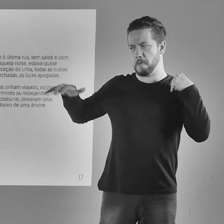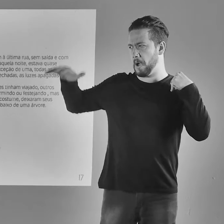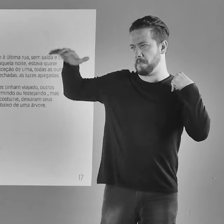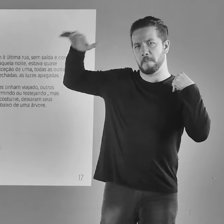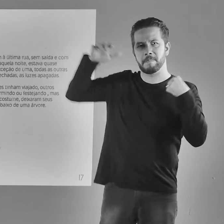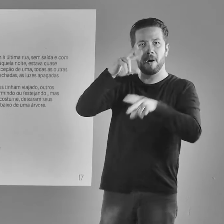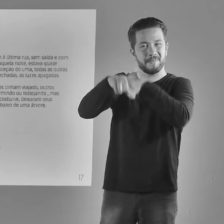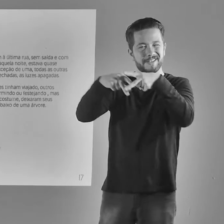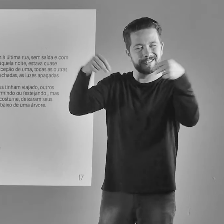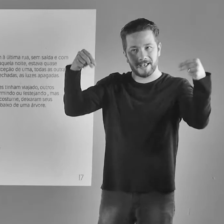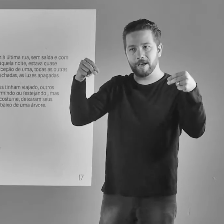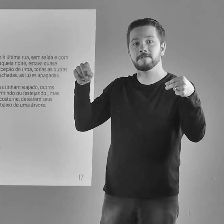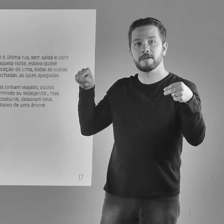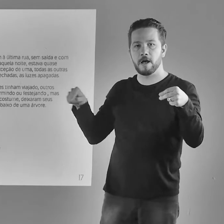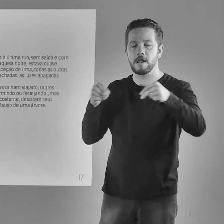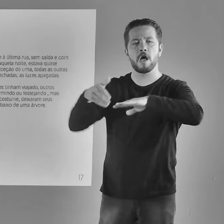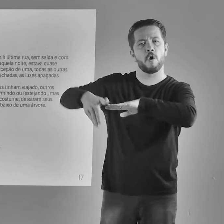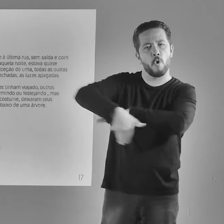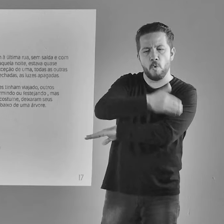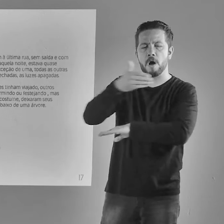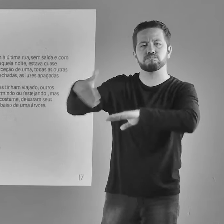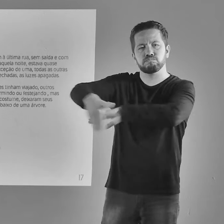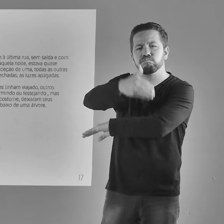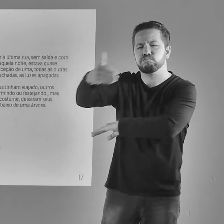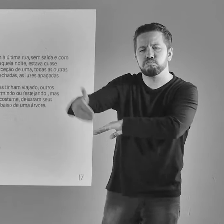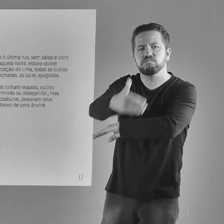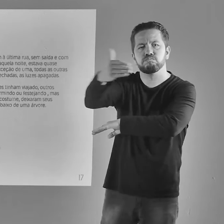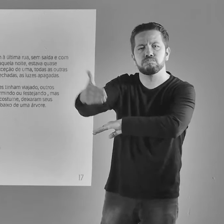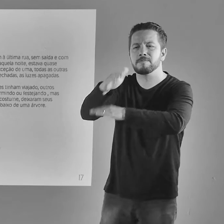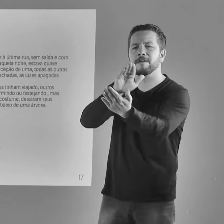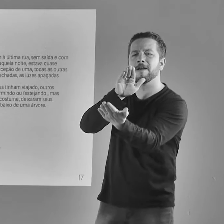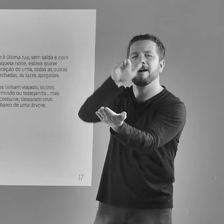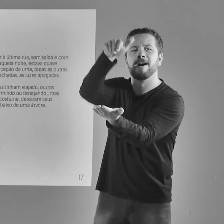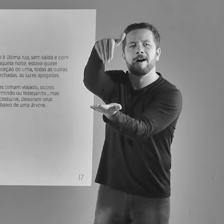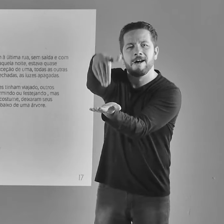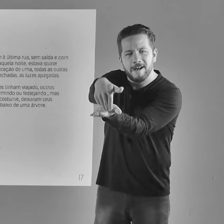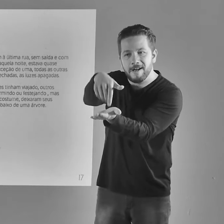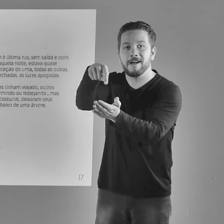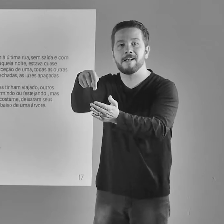Chegaram, enfim, à última rua. Sem